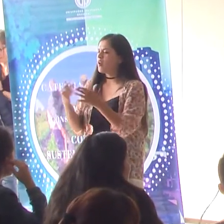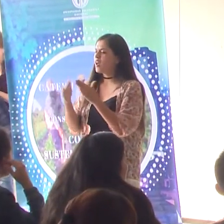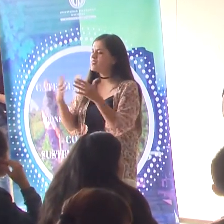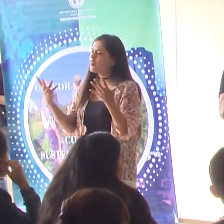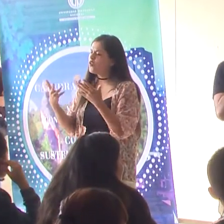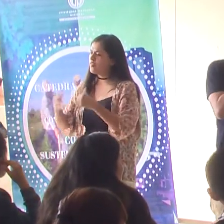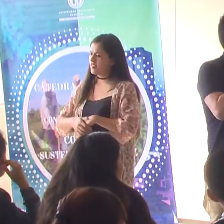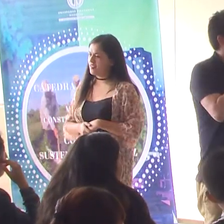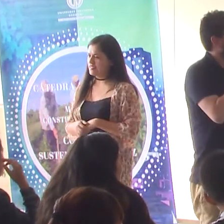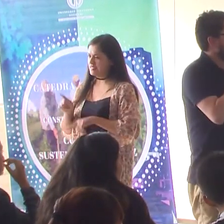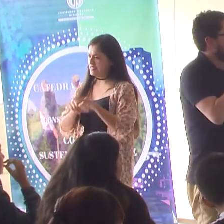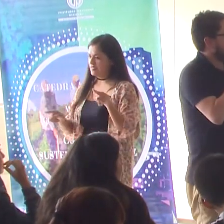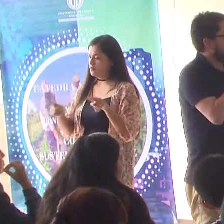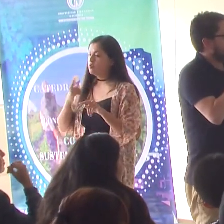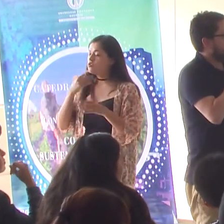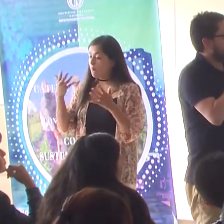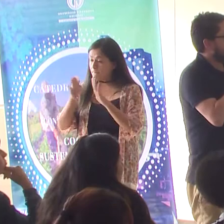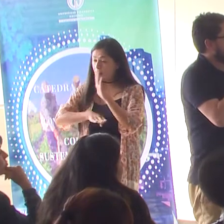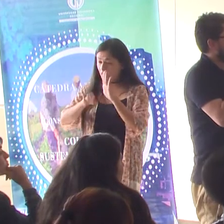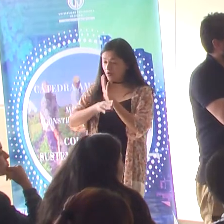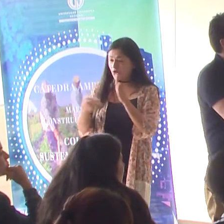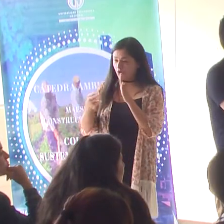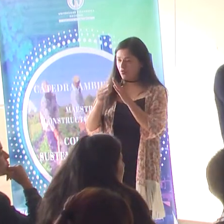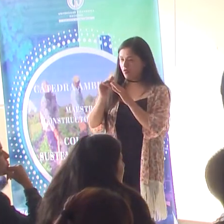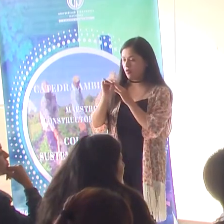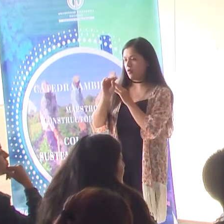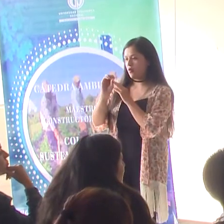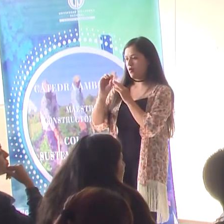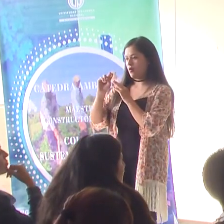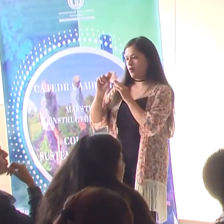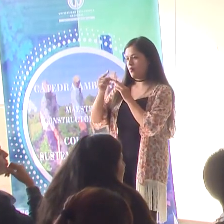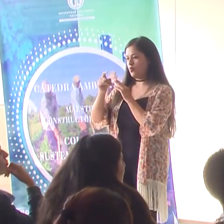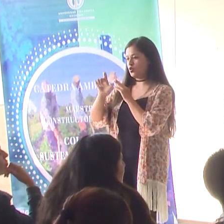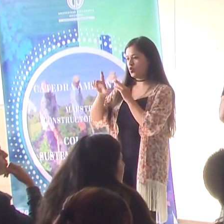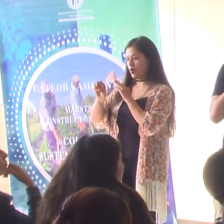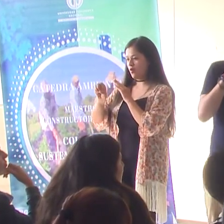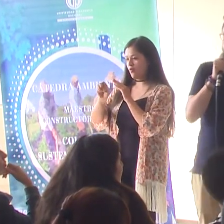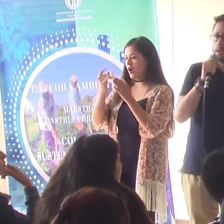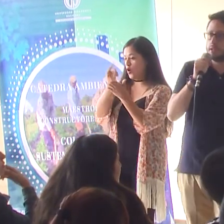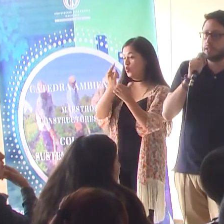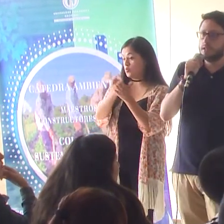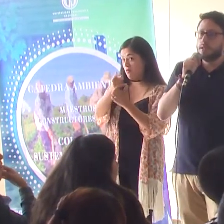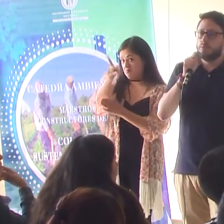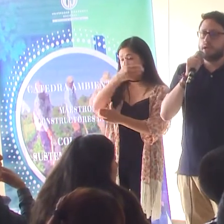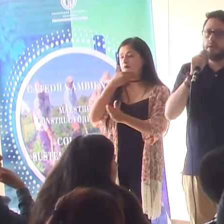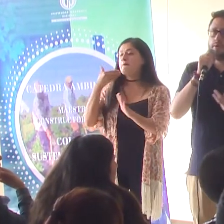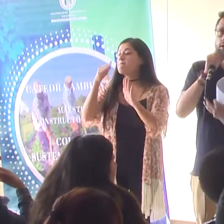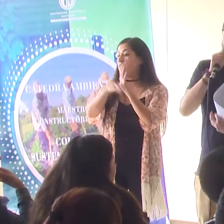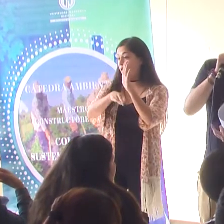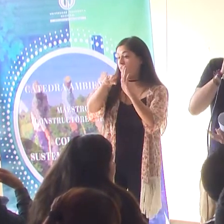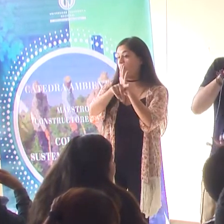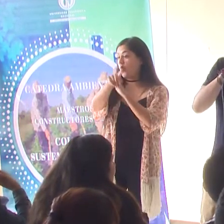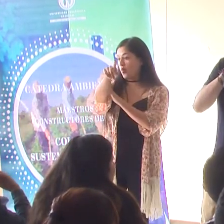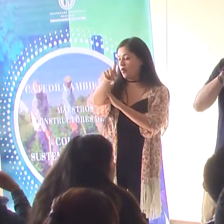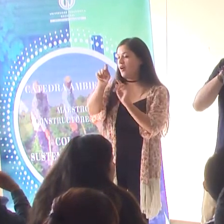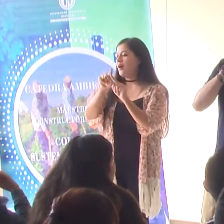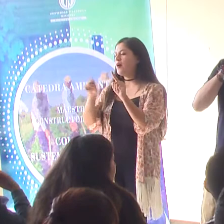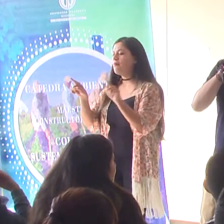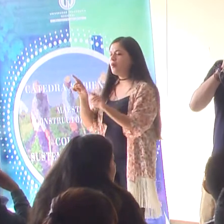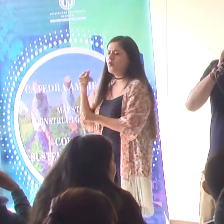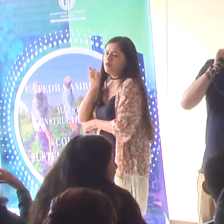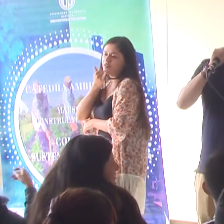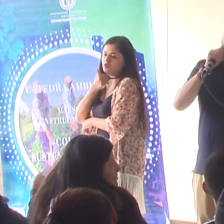en el mochuelo está bien barato pero en suba que es donde yo quiero vivir como porque es que por ahí viven compañeros míos